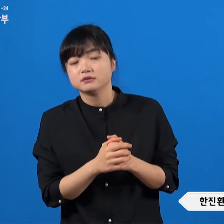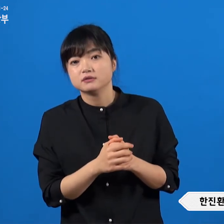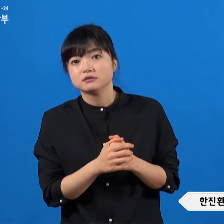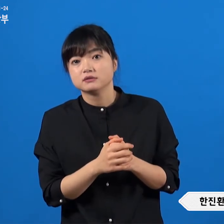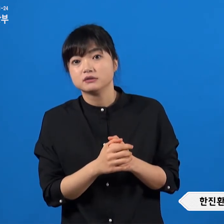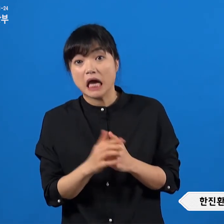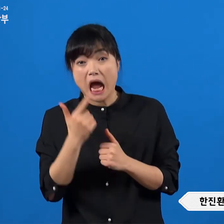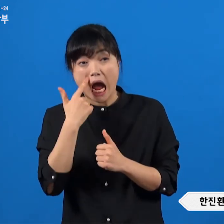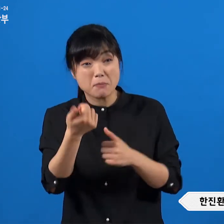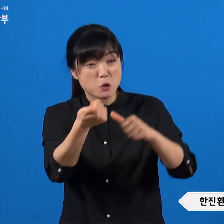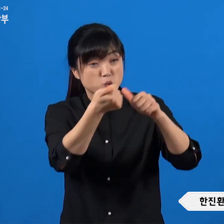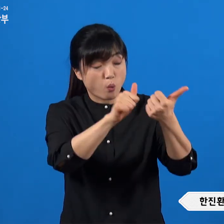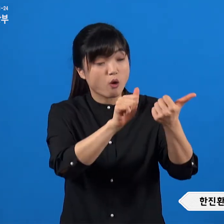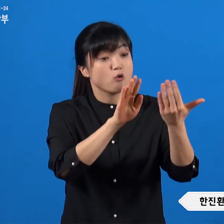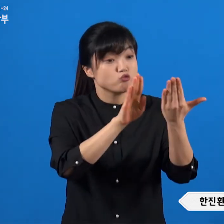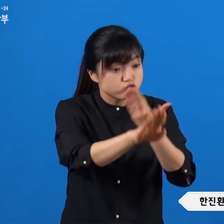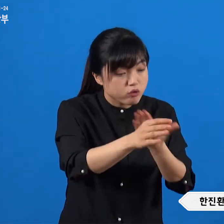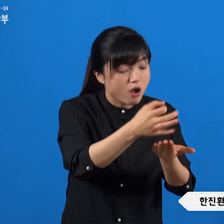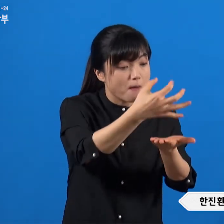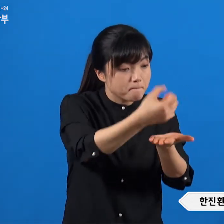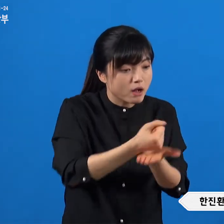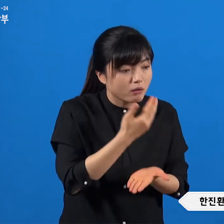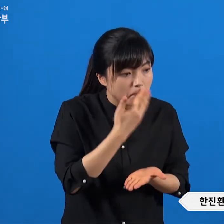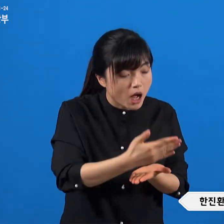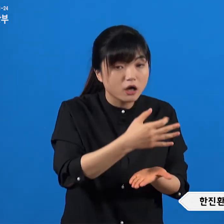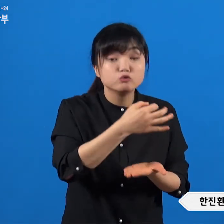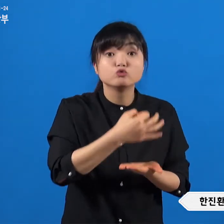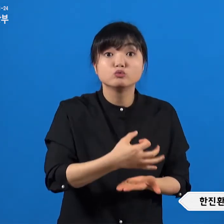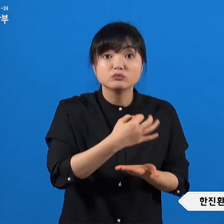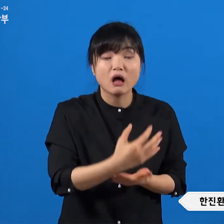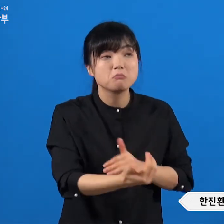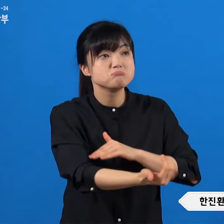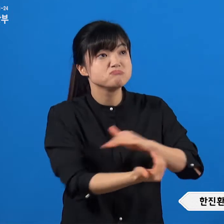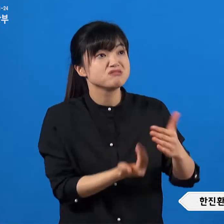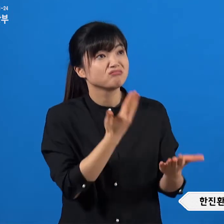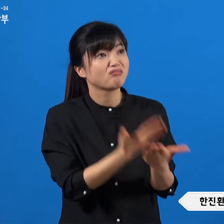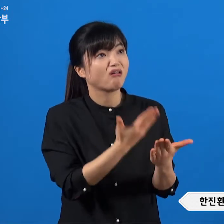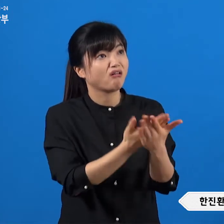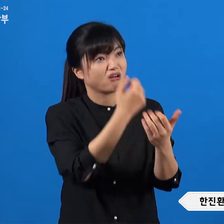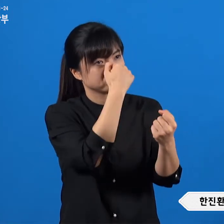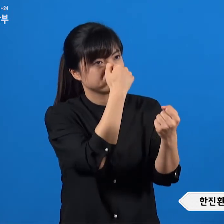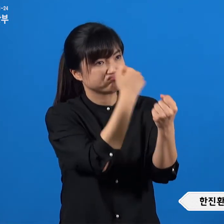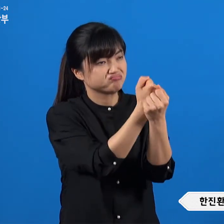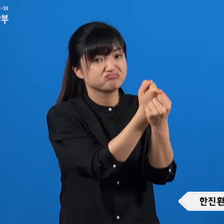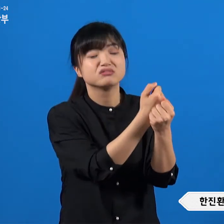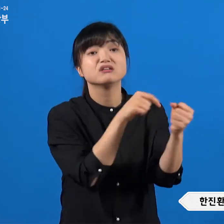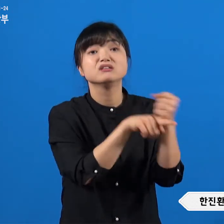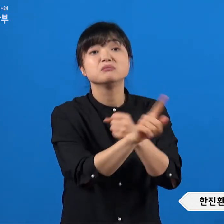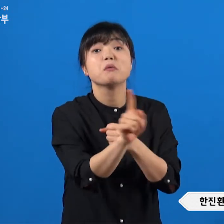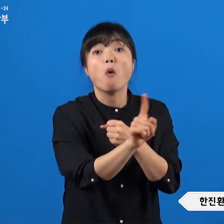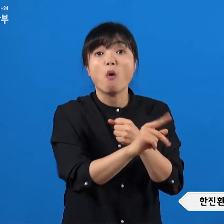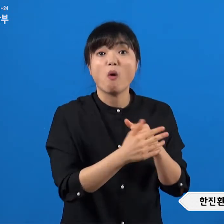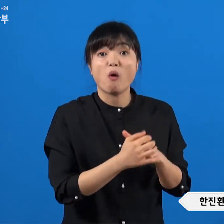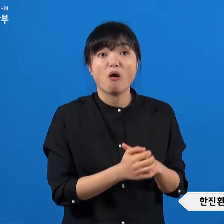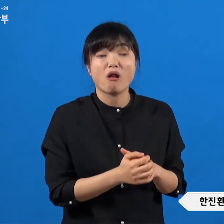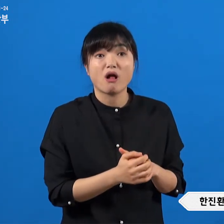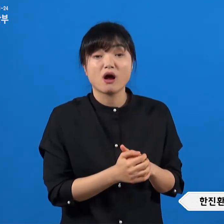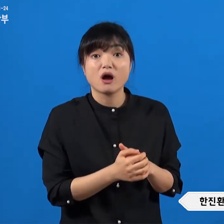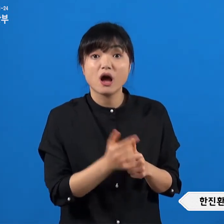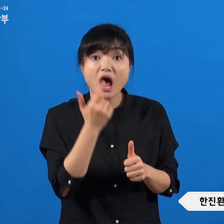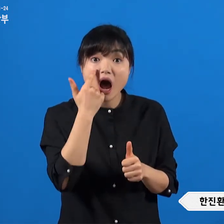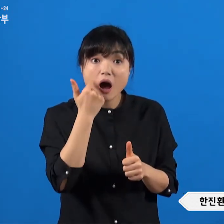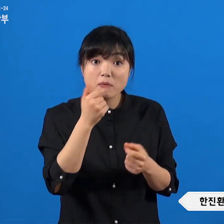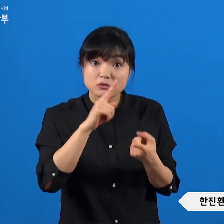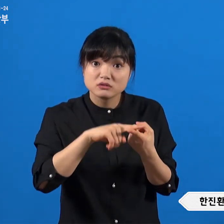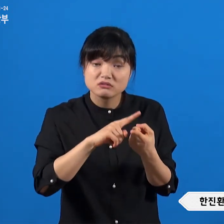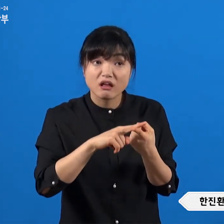아버지 돌아가셔야만 받을 수 있는 유산을 지금 달라는 것은 자기에게는